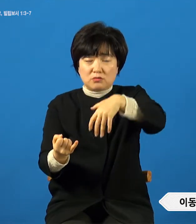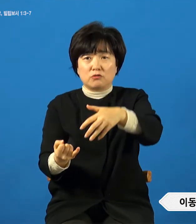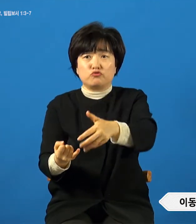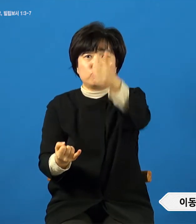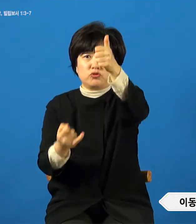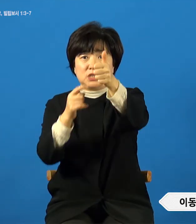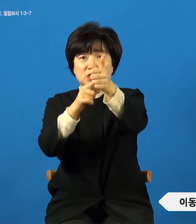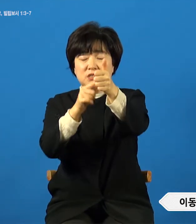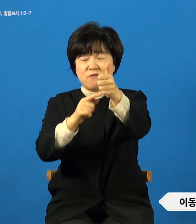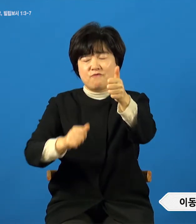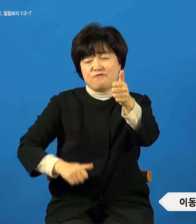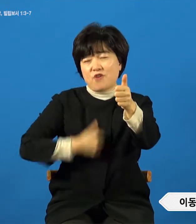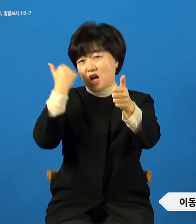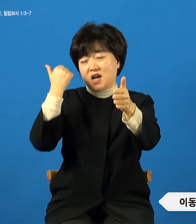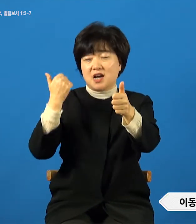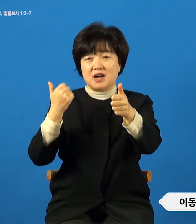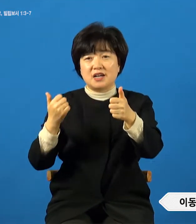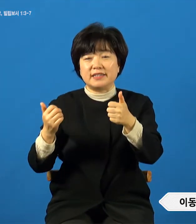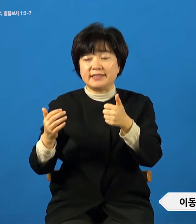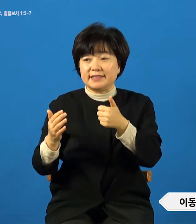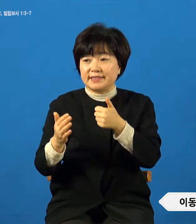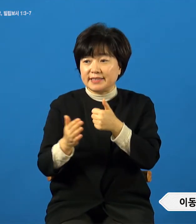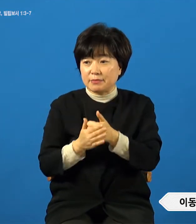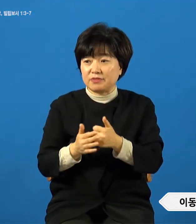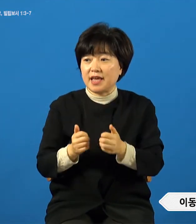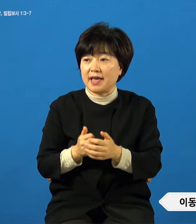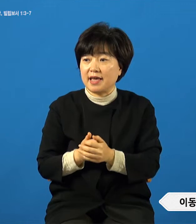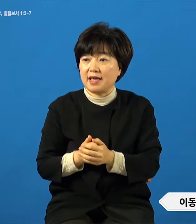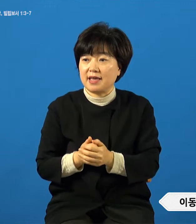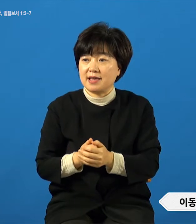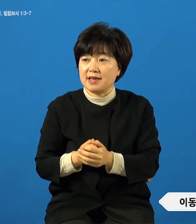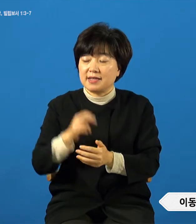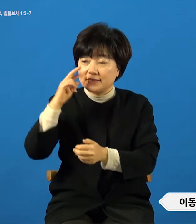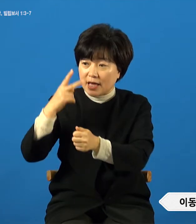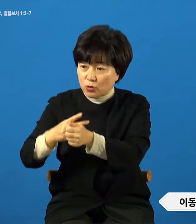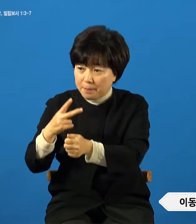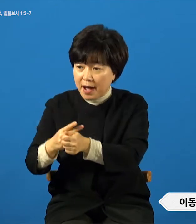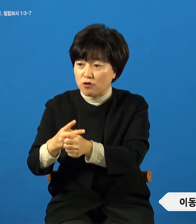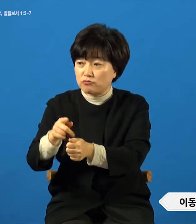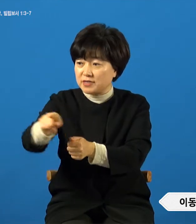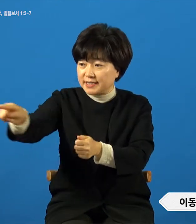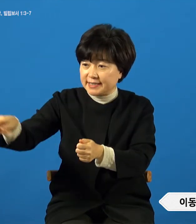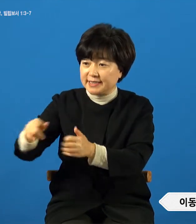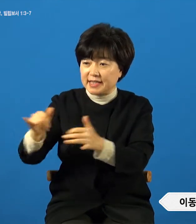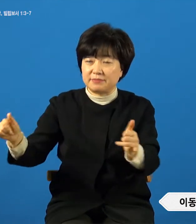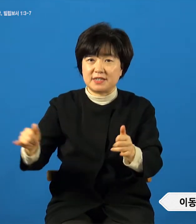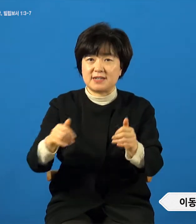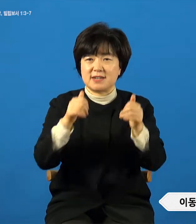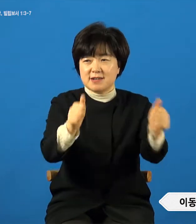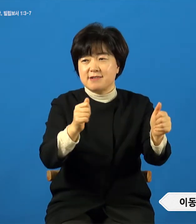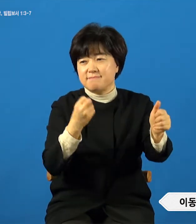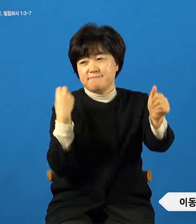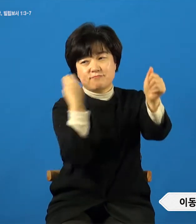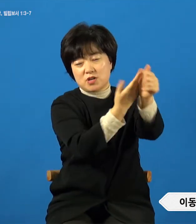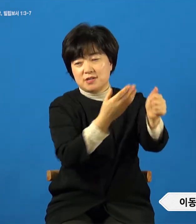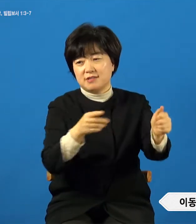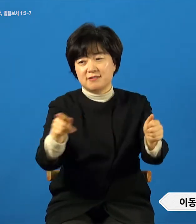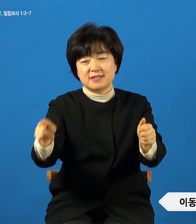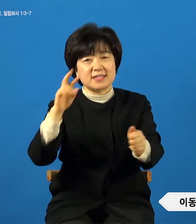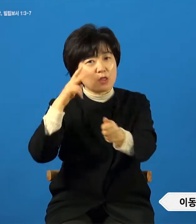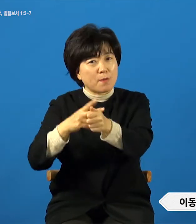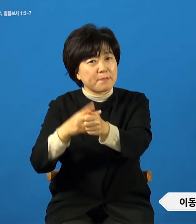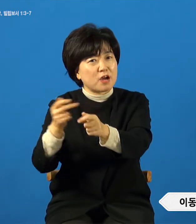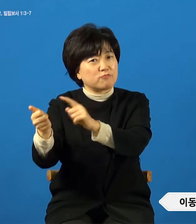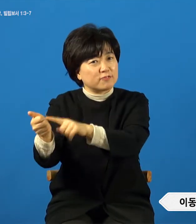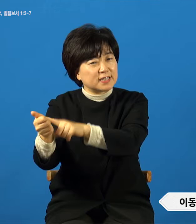그래서 바울 일행을 고발하게 됩니다. 관원과 경찰서에 이상한 풍속을 전하고 우리 도시를 더럽힌다.